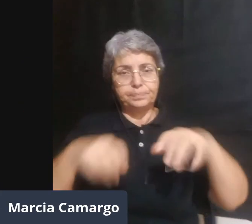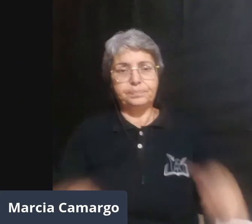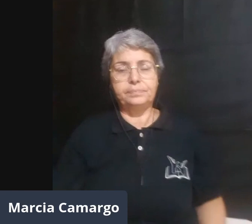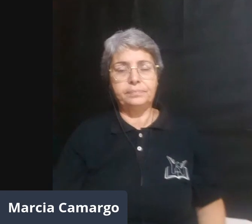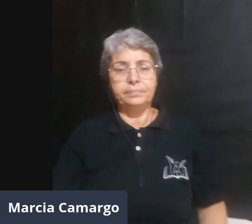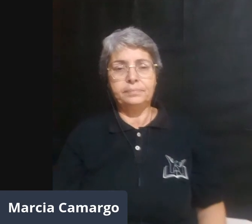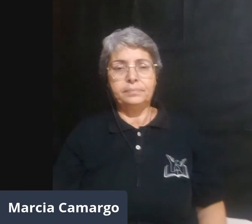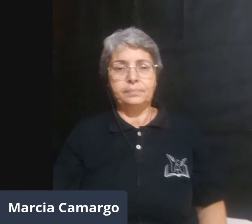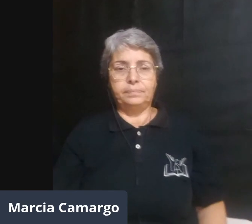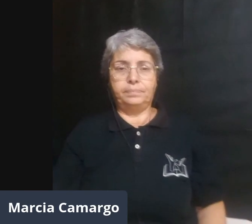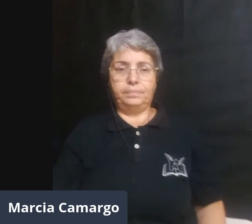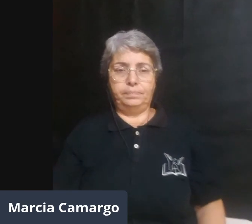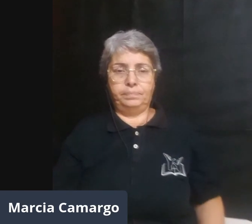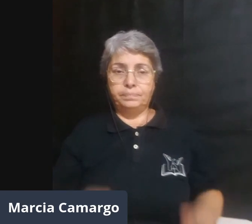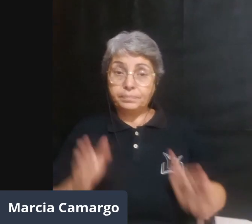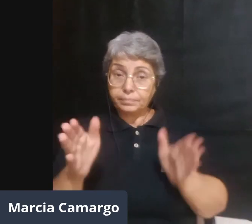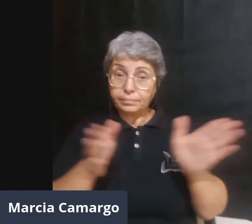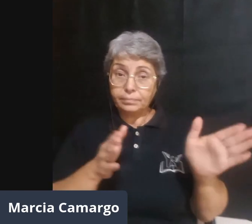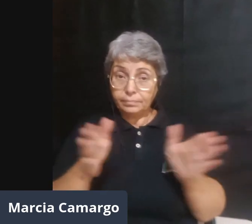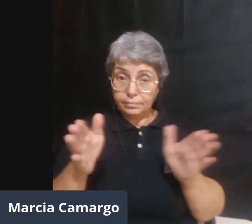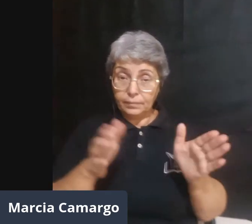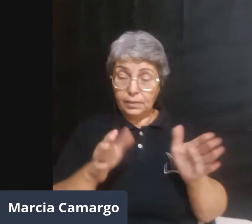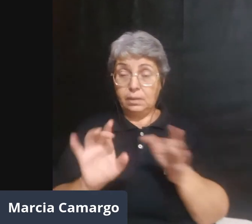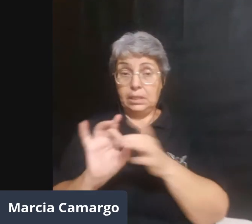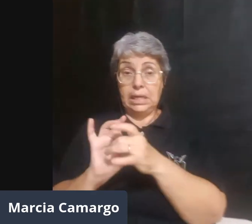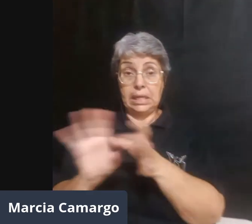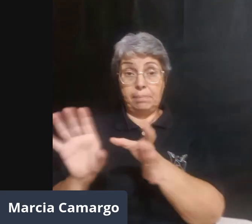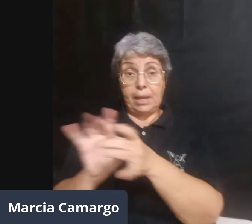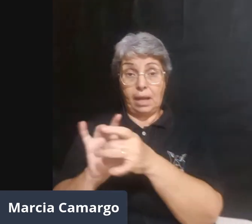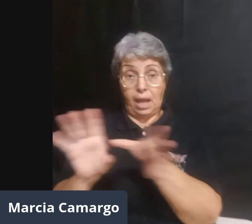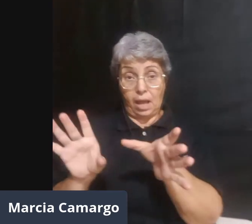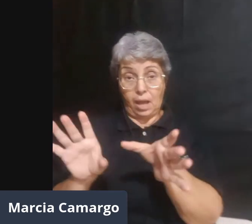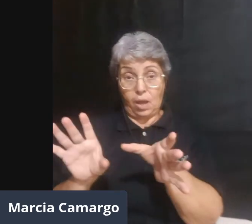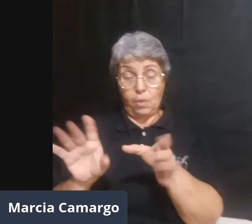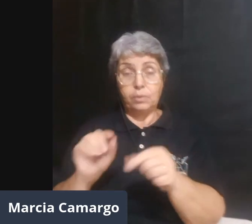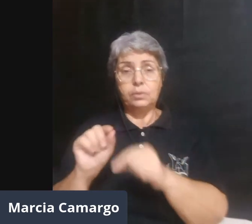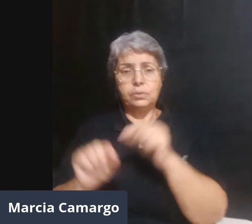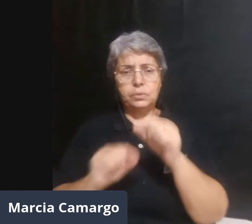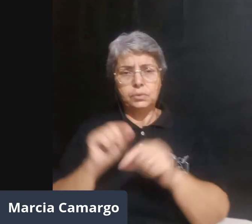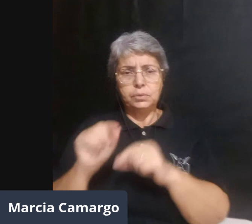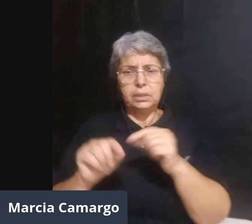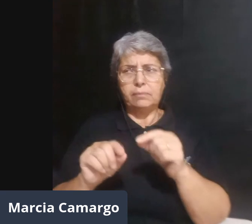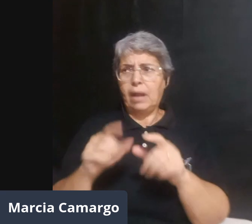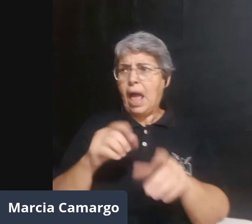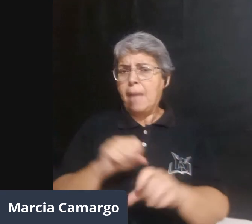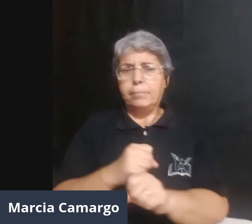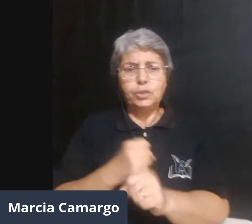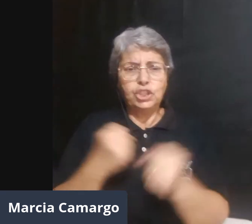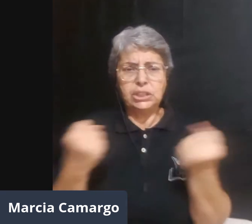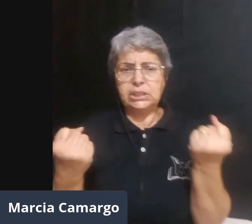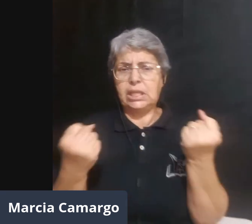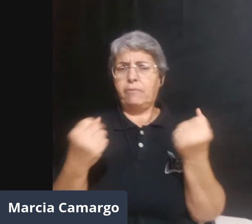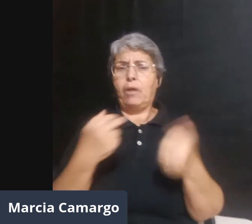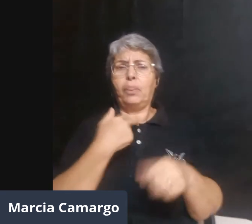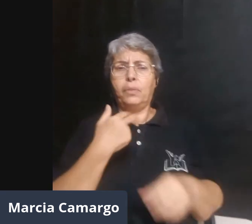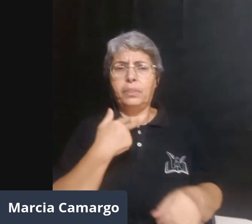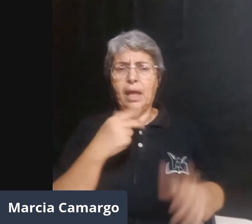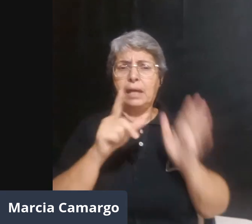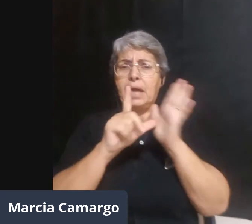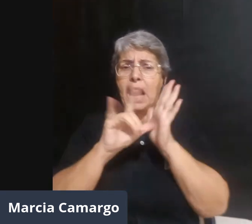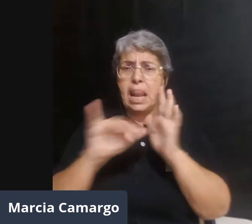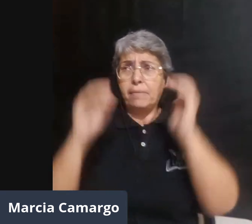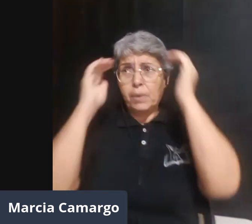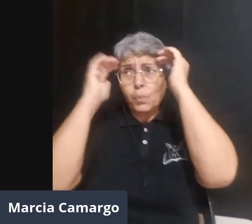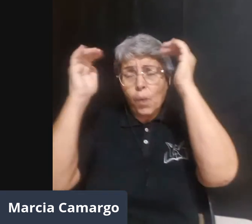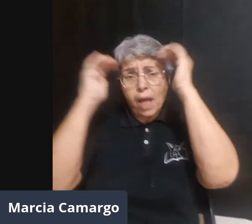Na ala liberal, a grande insistência na impossibilidade de guardar a lei de Deus demonstra que há outra lei a governar